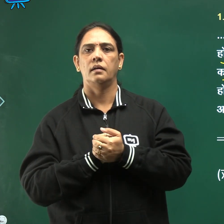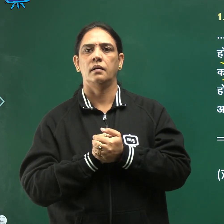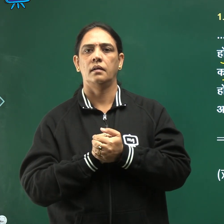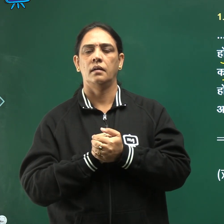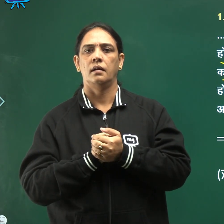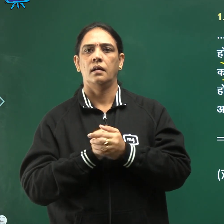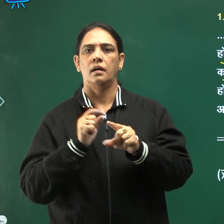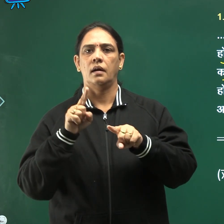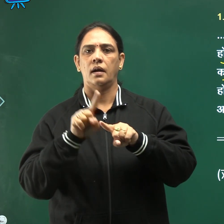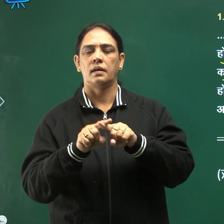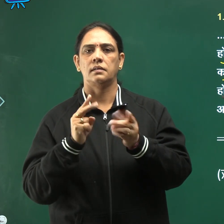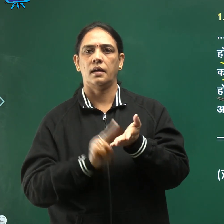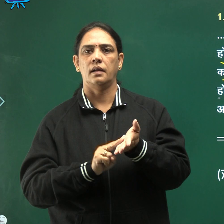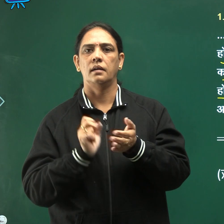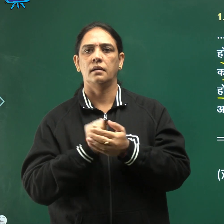xn